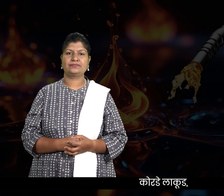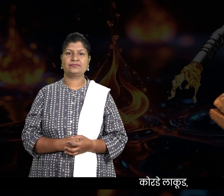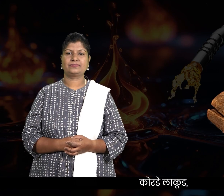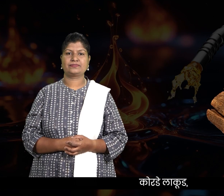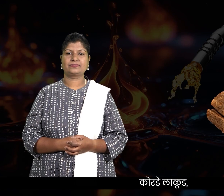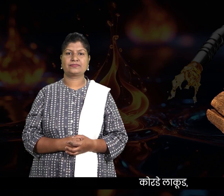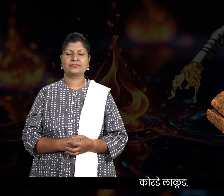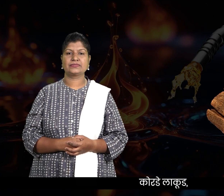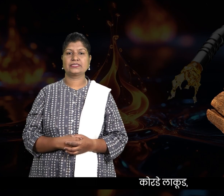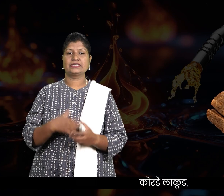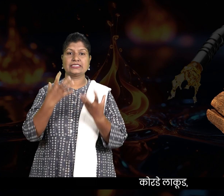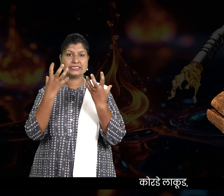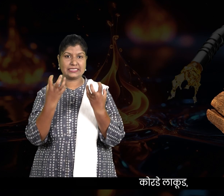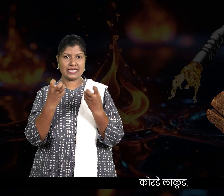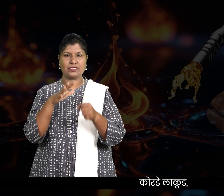कोरडे लाकूड,